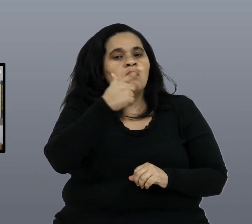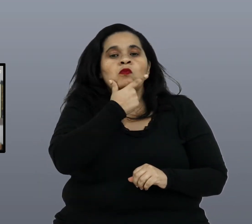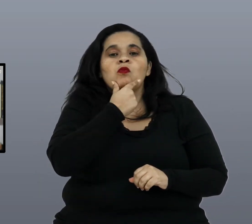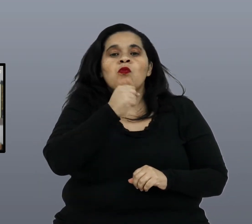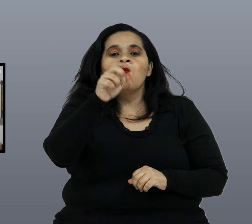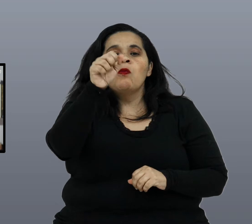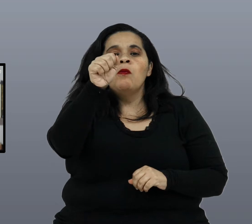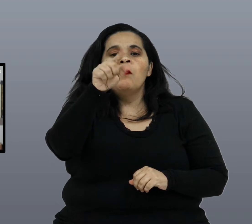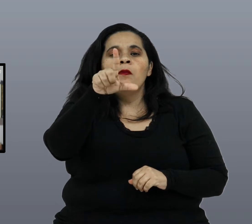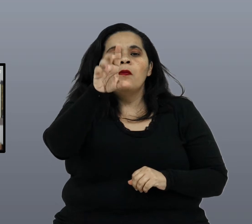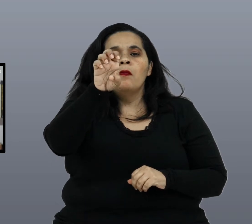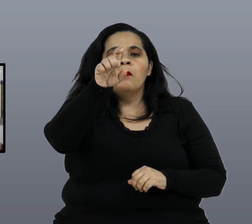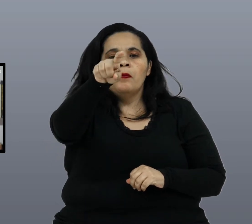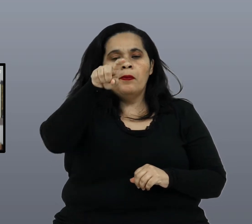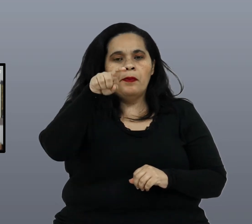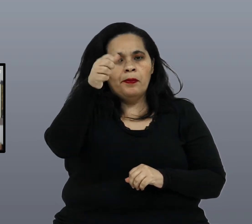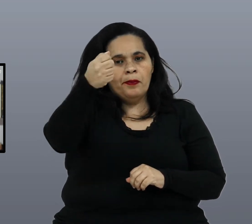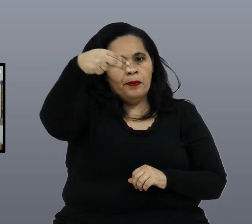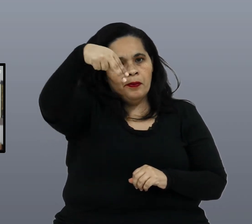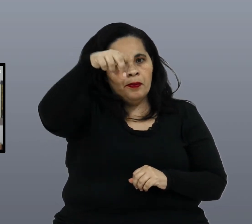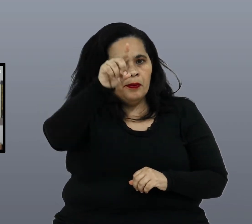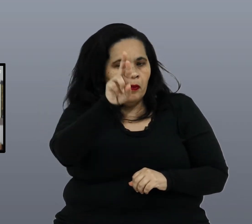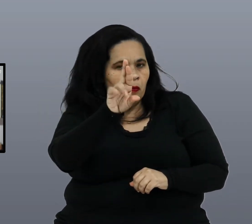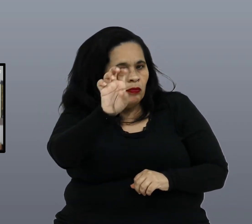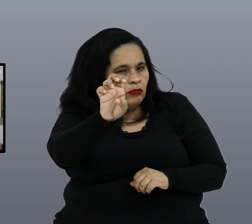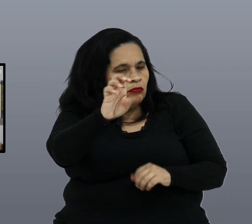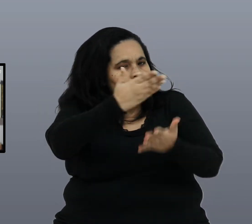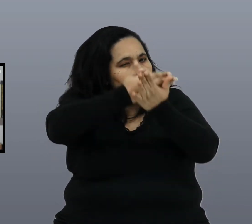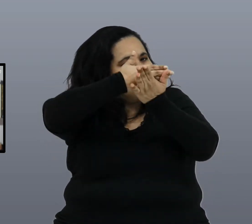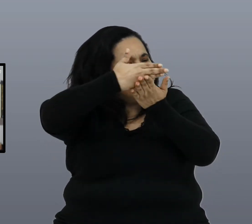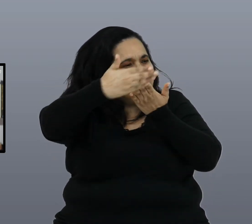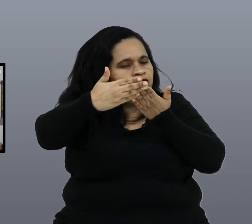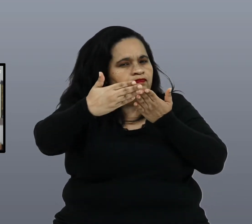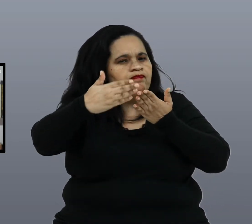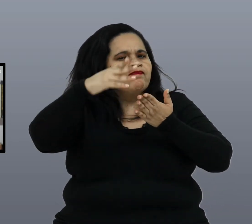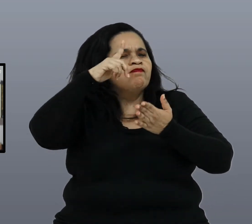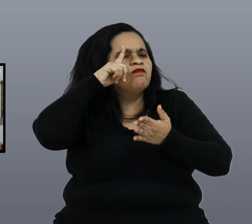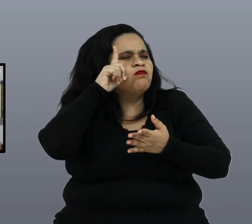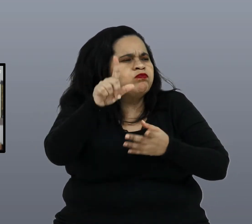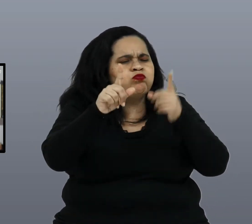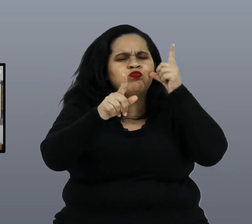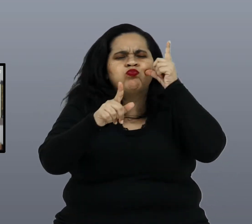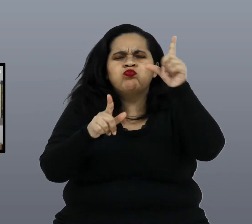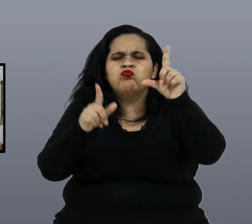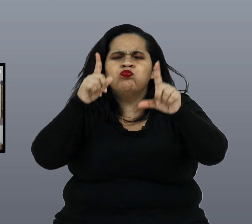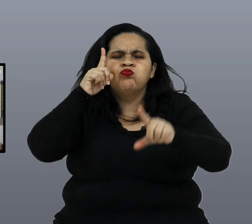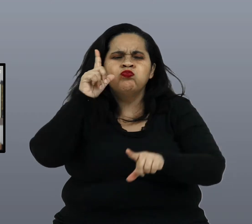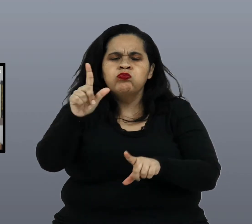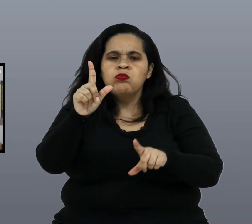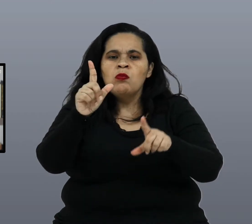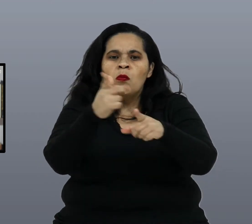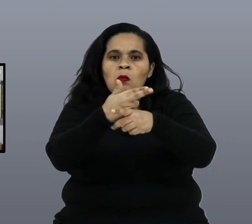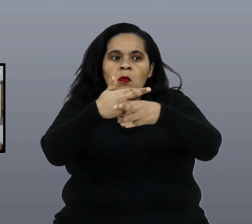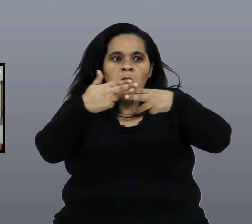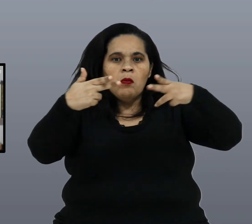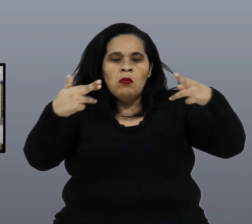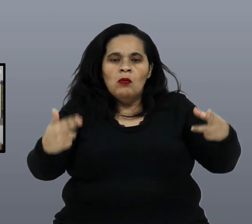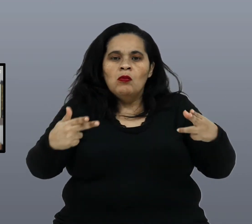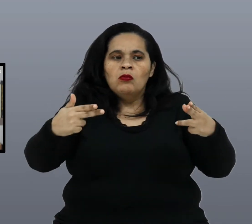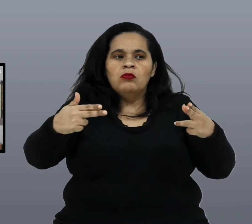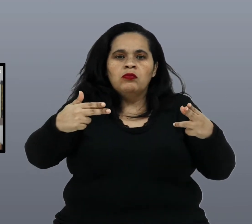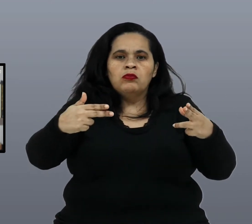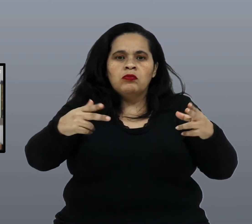Grande, ele começa o seu período de conquista, em pouco tempo ele consegue derrubar o